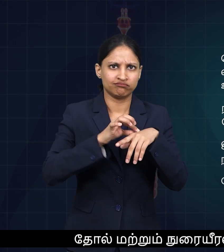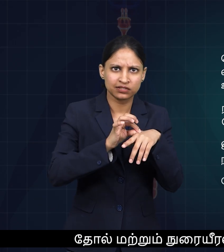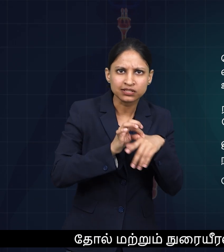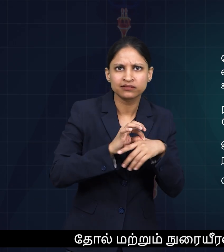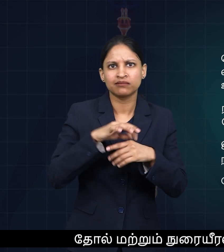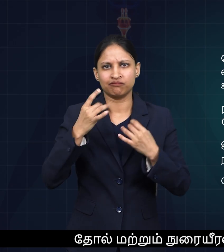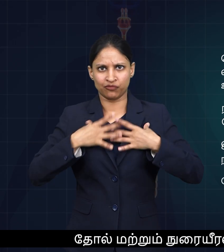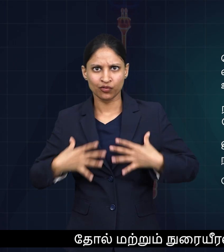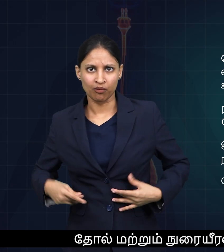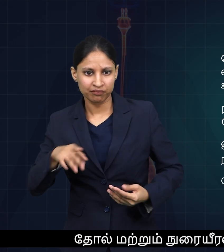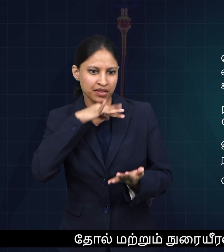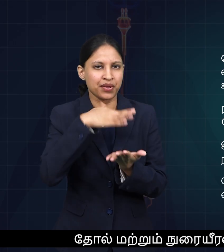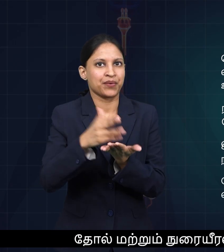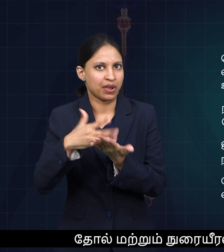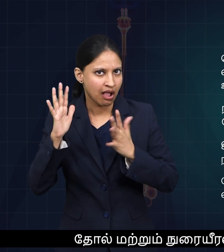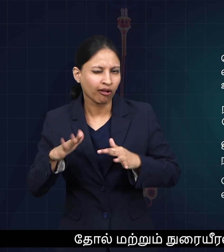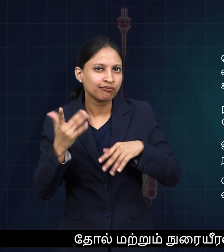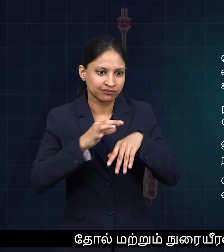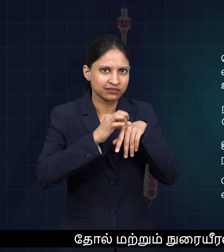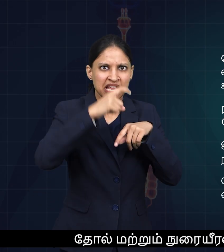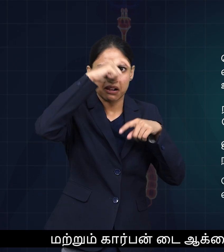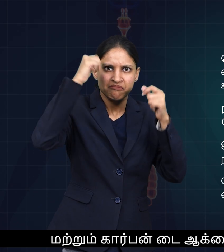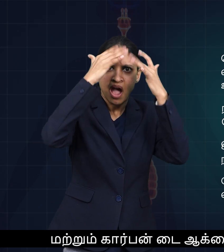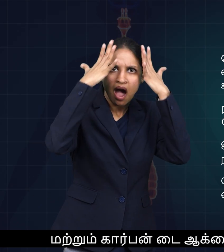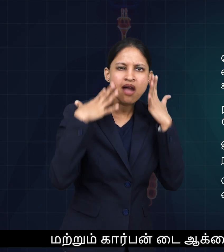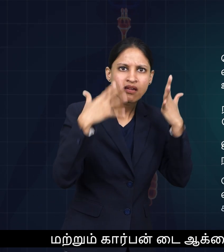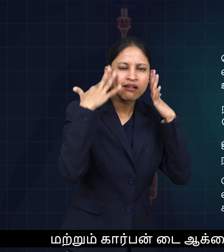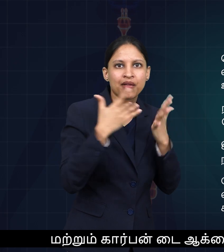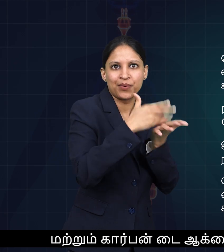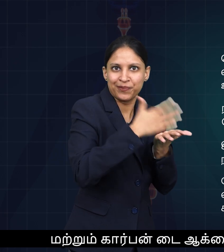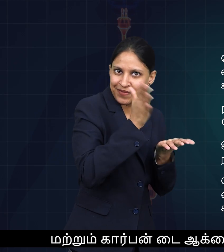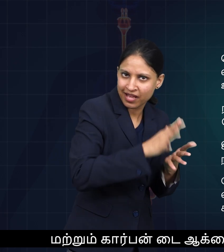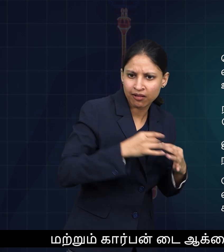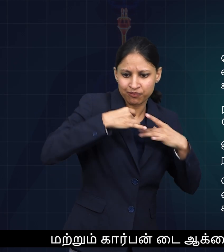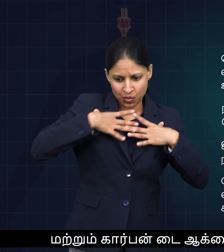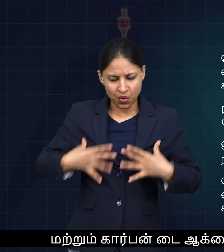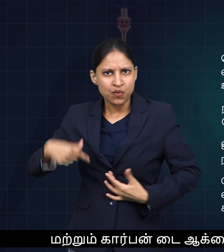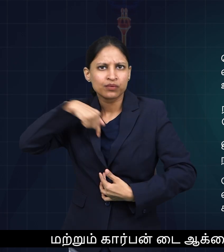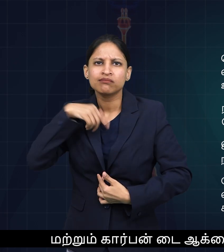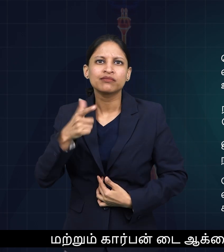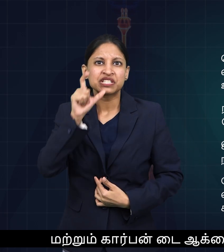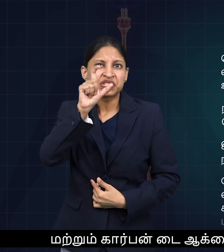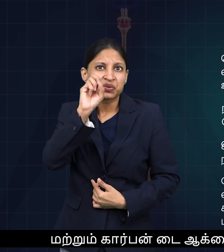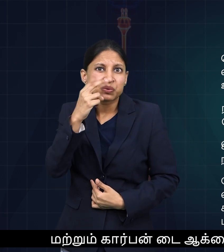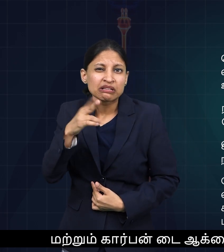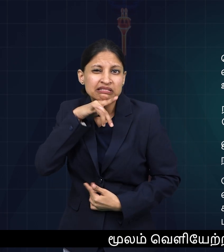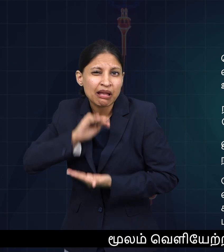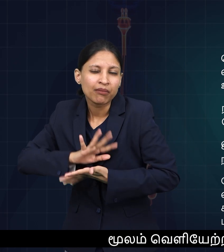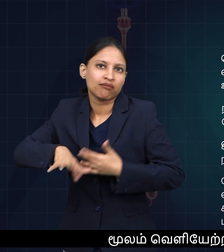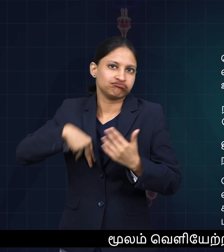மற்றும் நுரையீரல் ஆகியவை முறையே வியர்வை மற்றும் கார்பன் டை ஆக்சைடு மூலம் கழிவுகளை அகற்றுவதன்